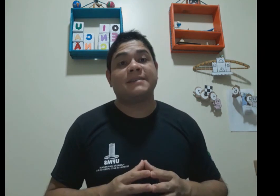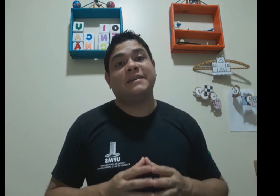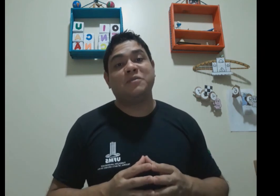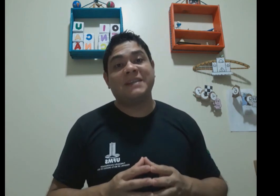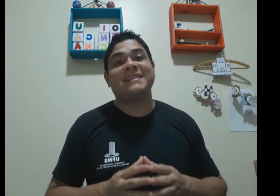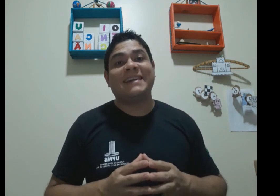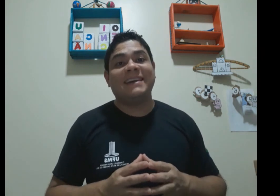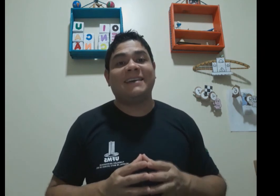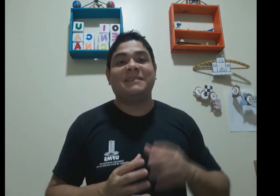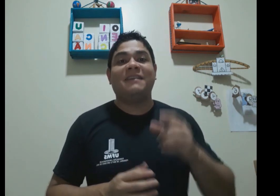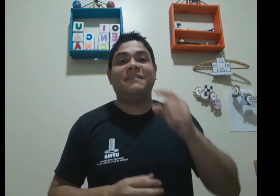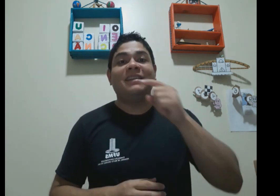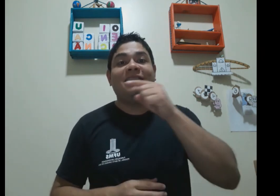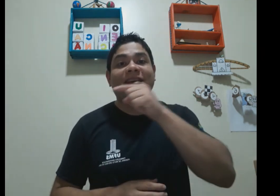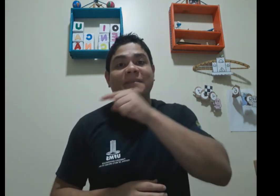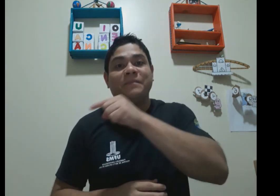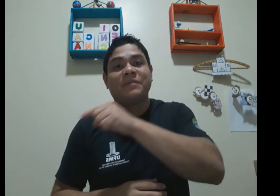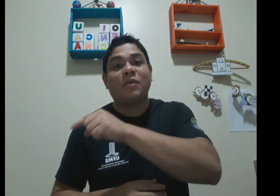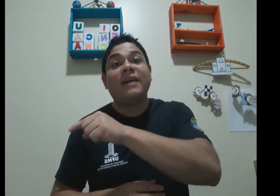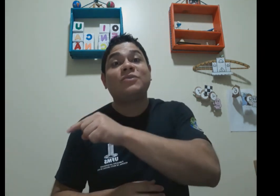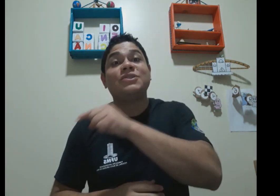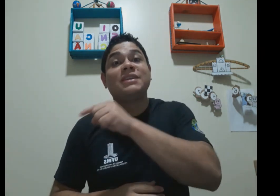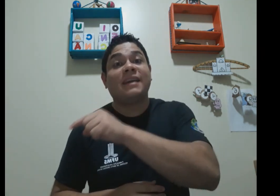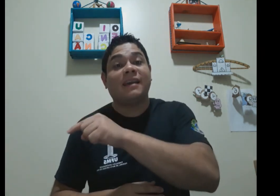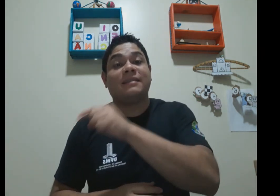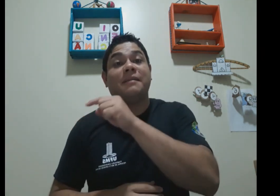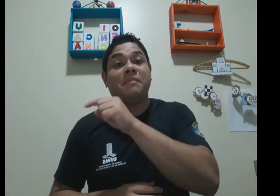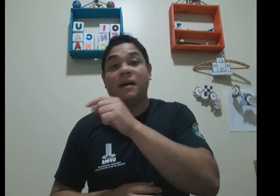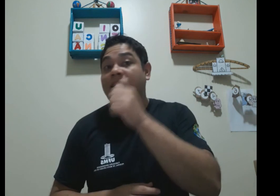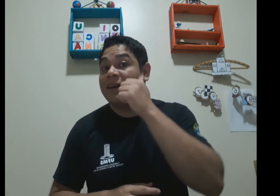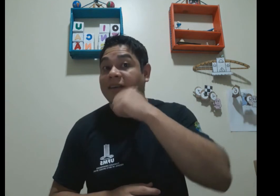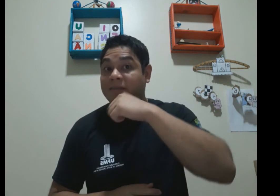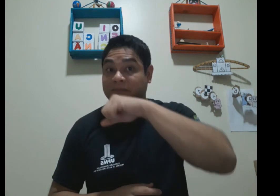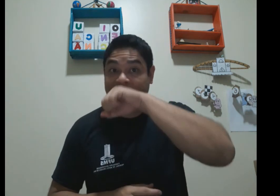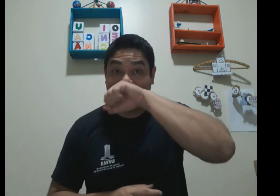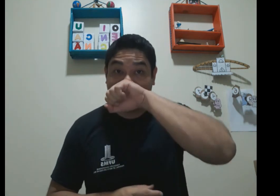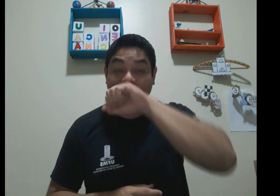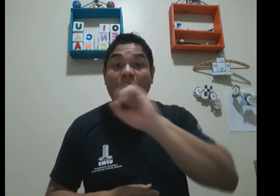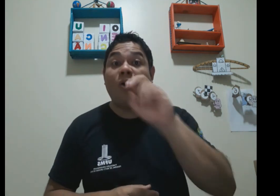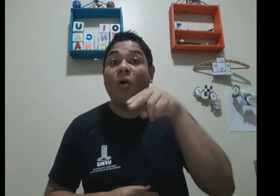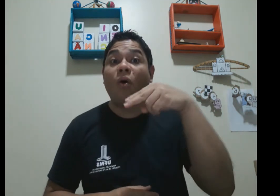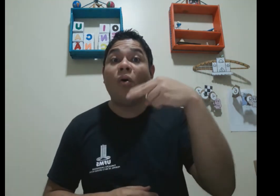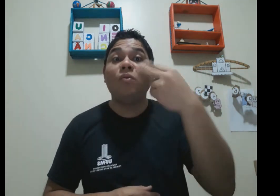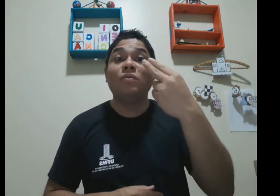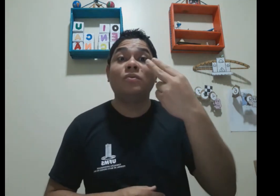eu precisaria definir quarto de quem? Da mãe ou